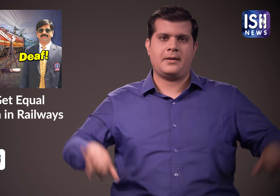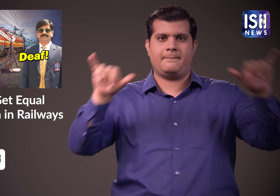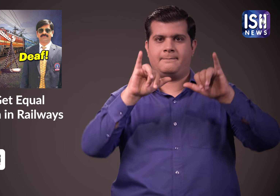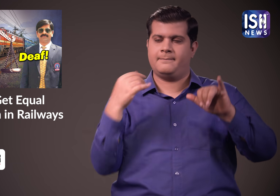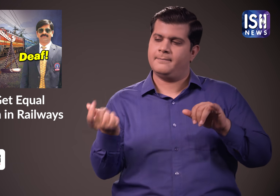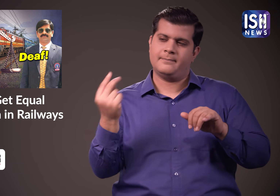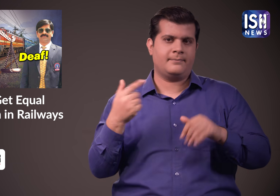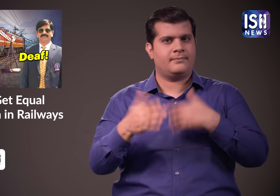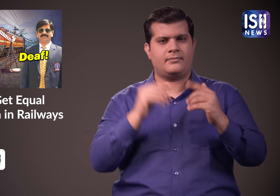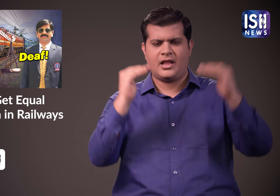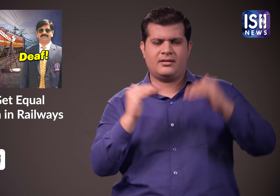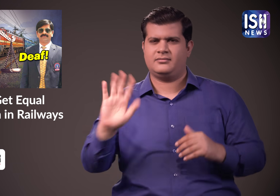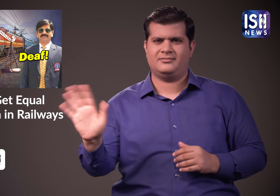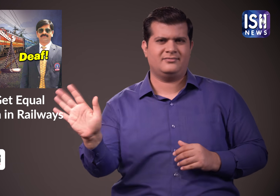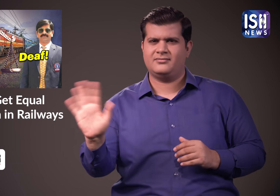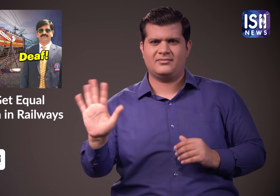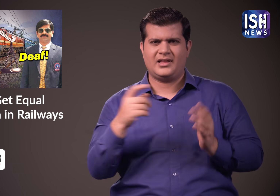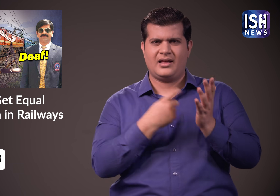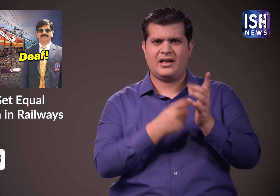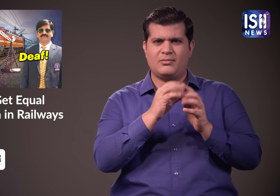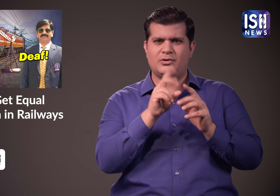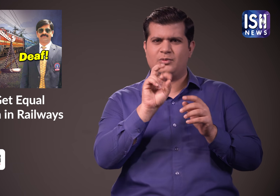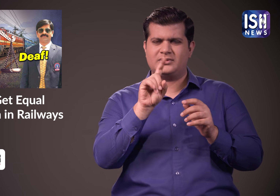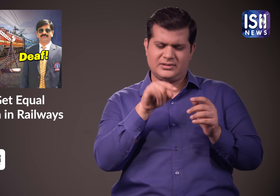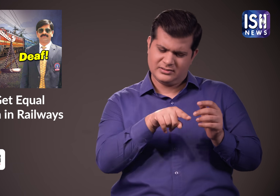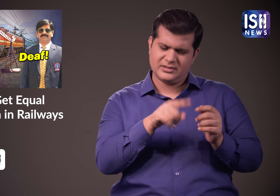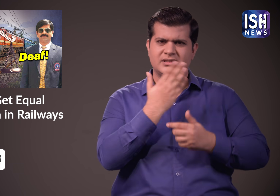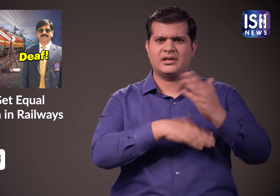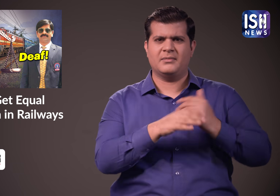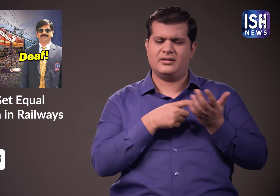संपूर्ण भारत में RPWD Act 2016 के अनुसार प्रावधान दिया जाए